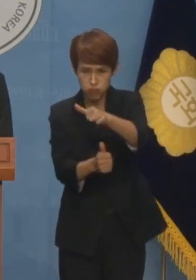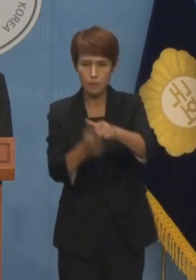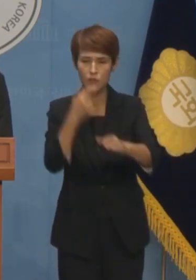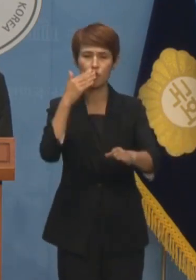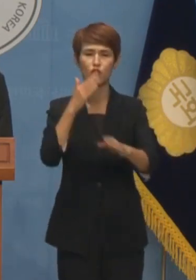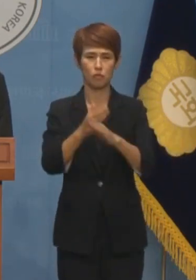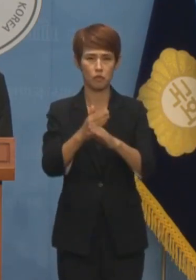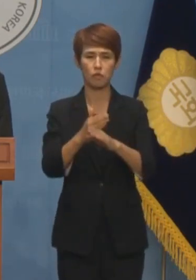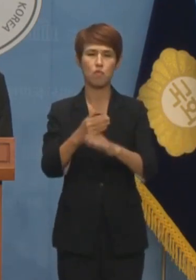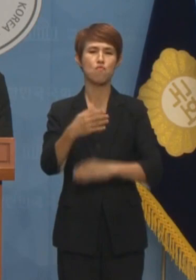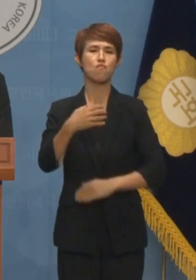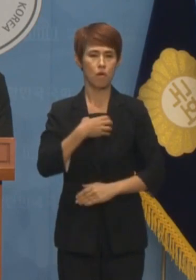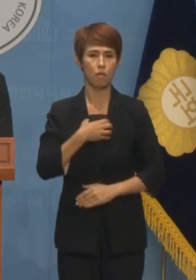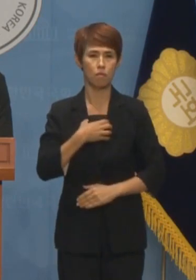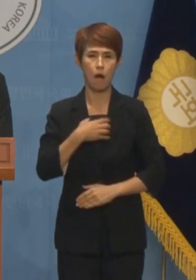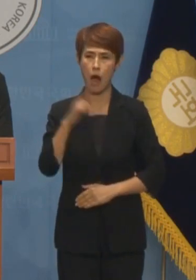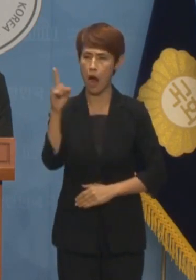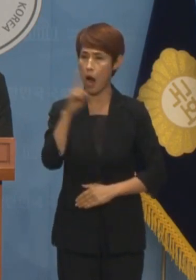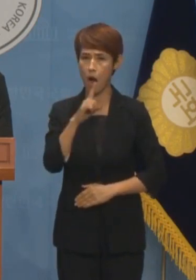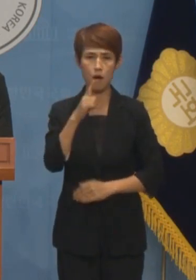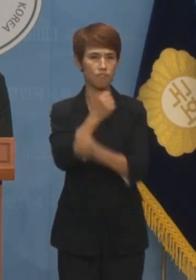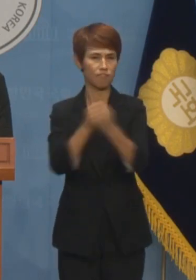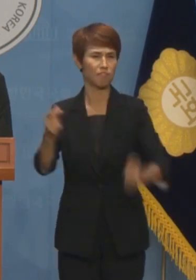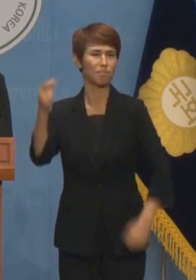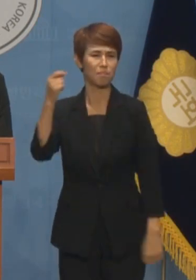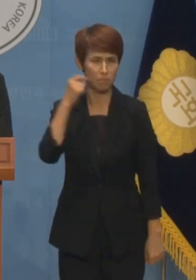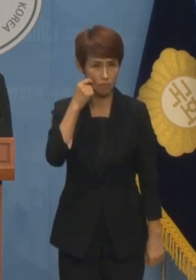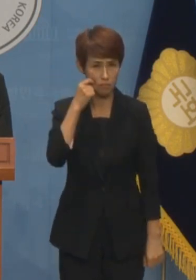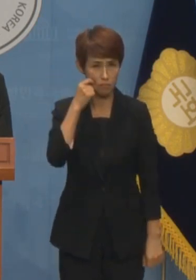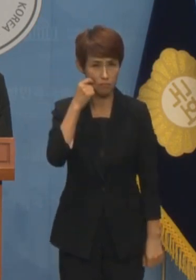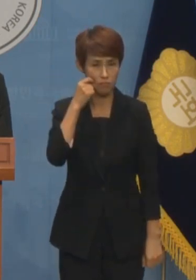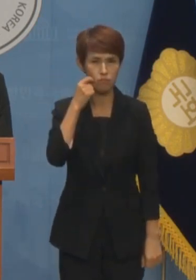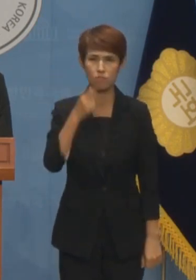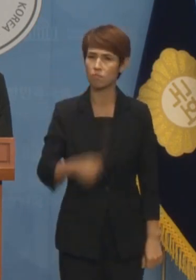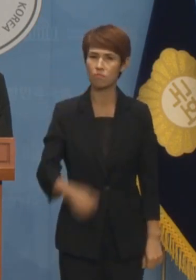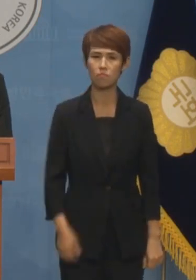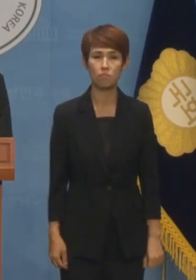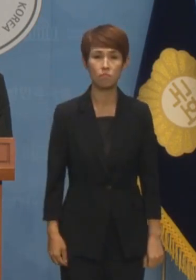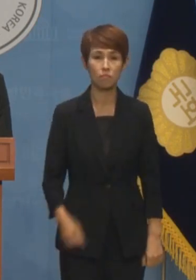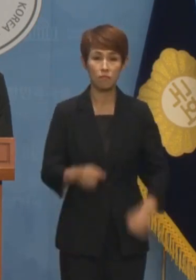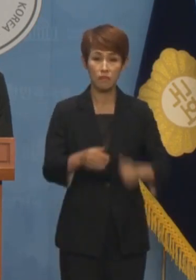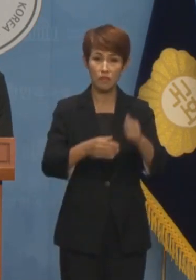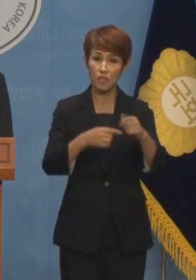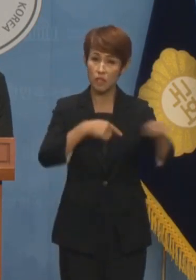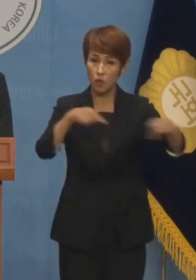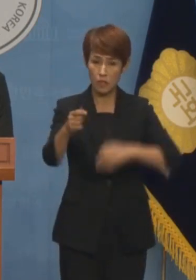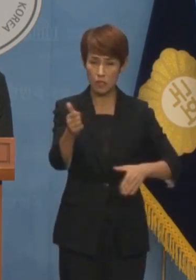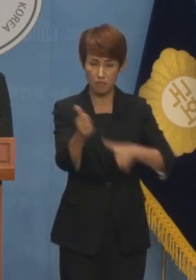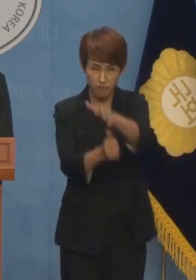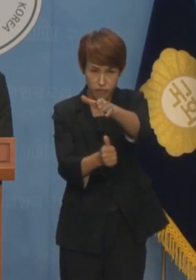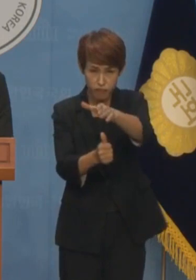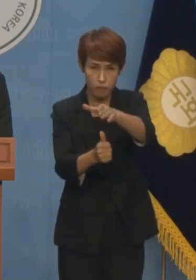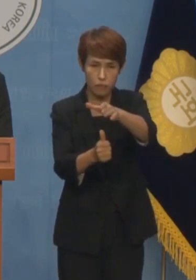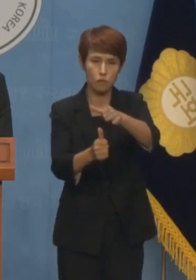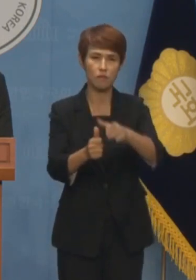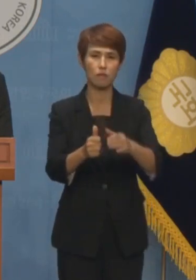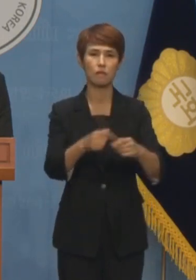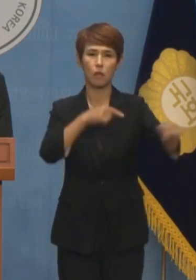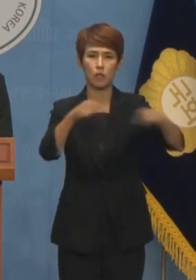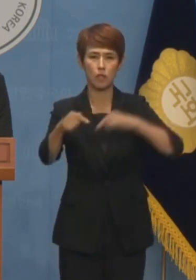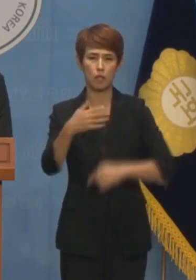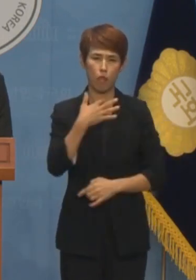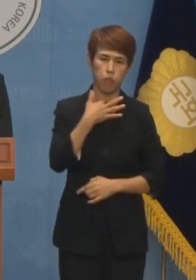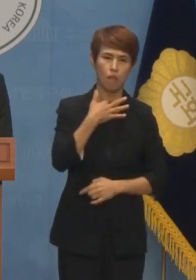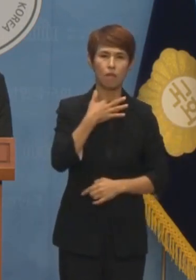대한 위협이며 어떤 이유로도 용납될 수 없습니다. 정치 테러는 극단 정치와 혐오